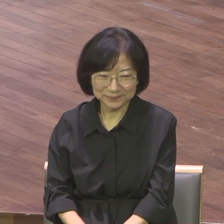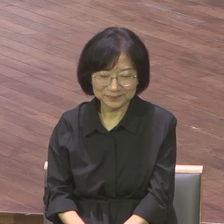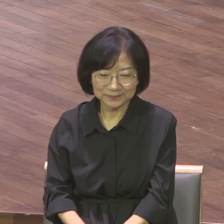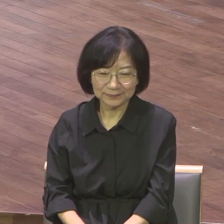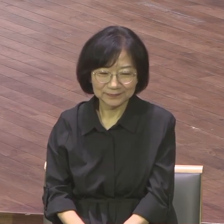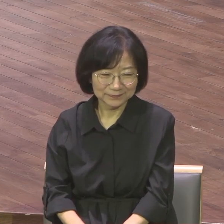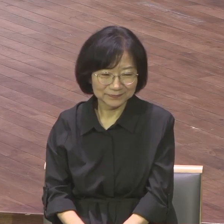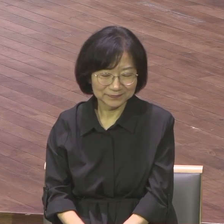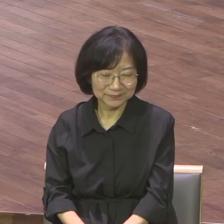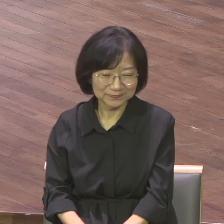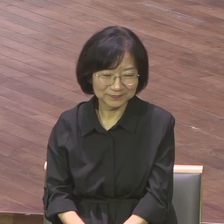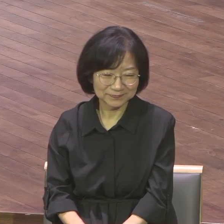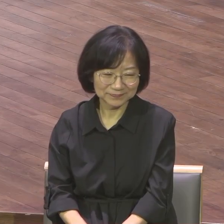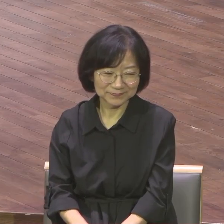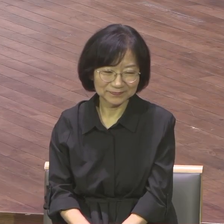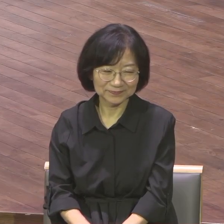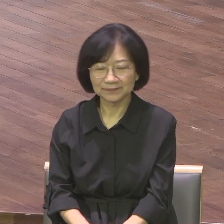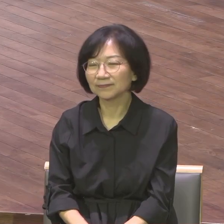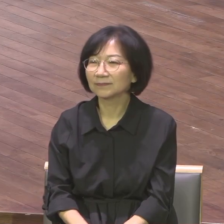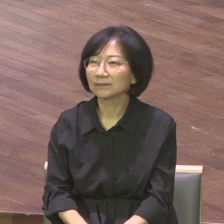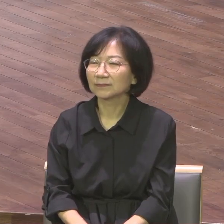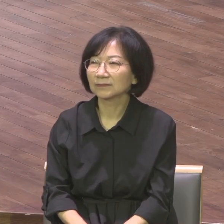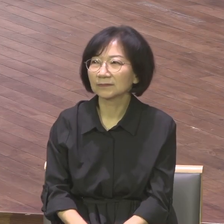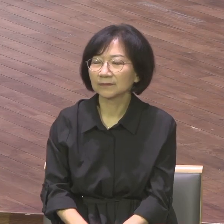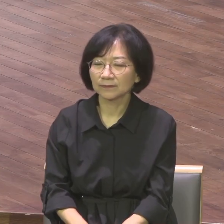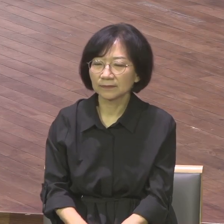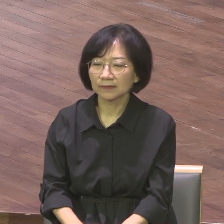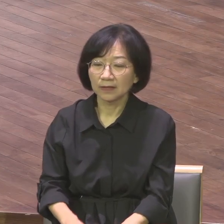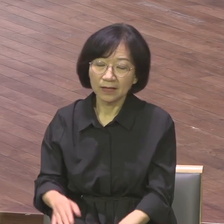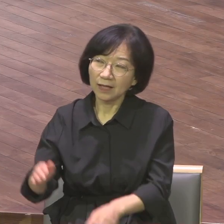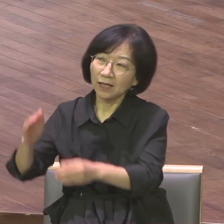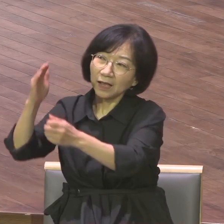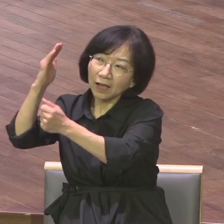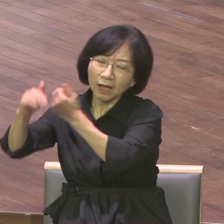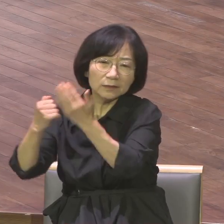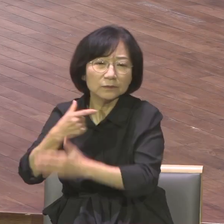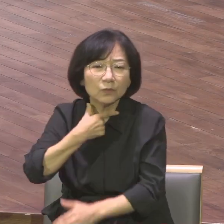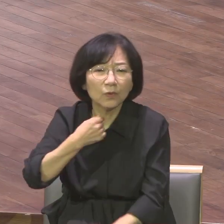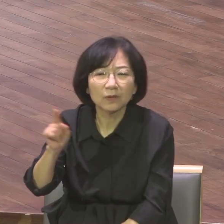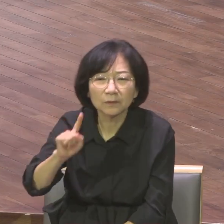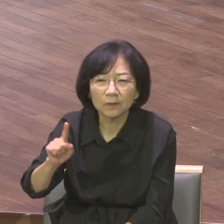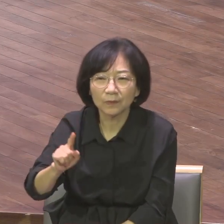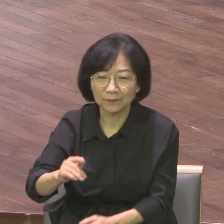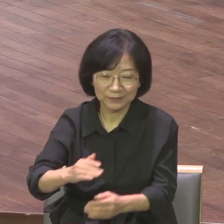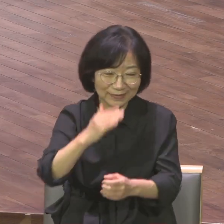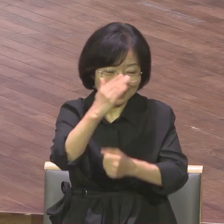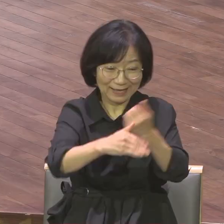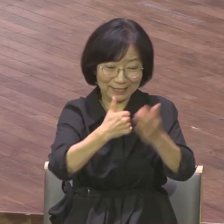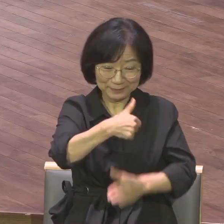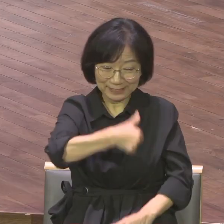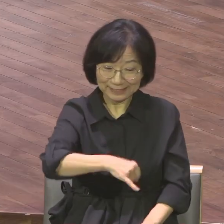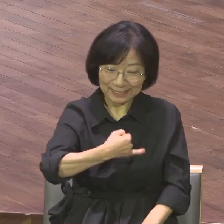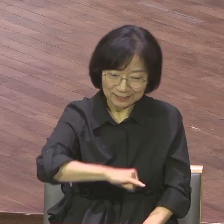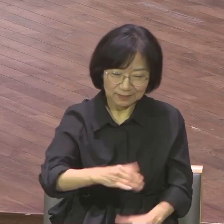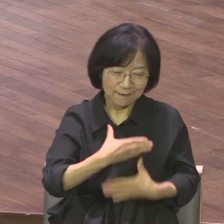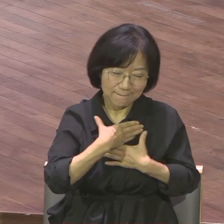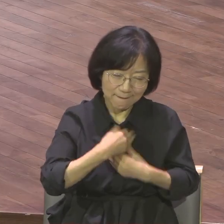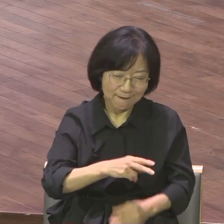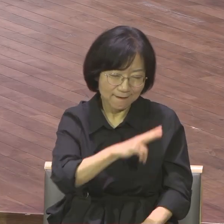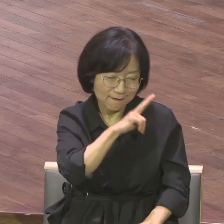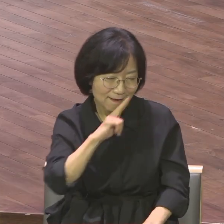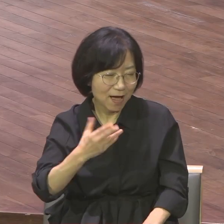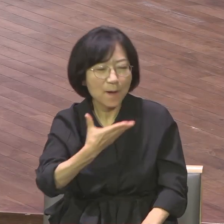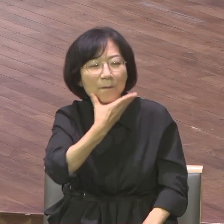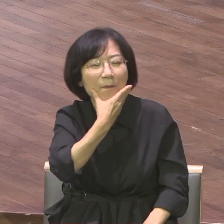하나님은 근본적으로 하나님의 자녀가 형통하게 복을 누리는 그런 삶을 살기를